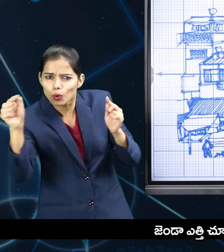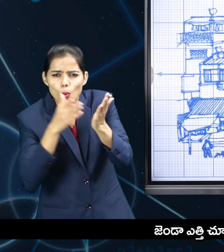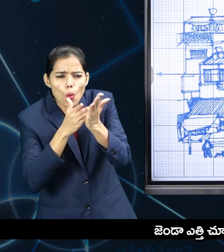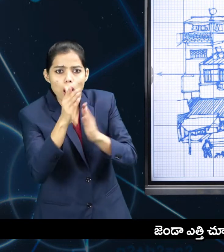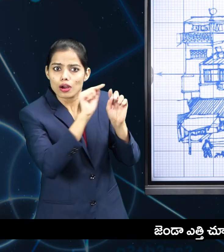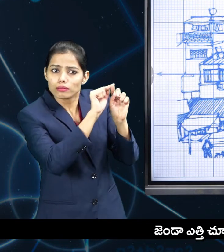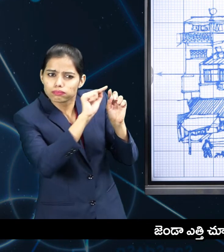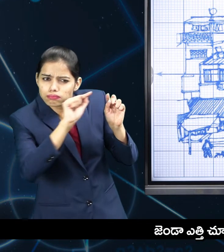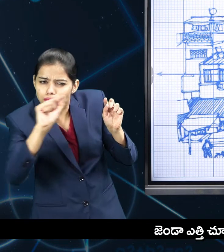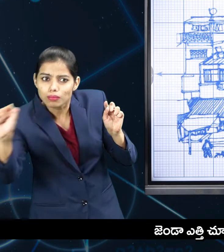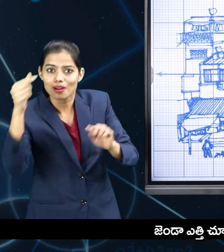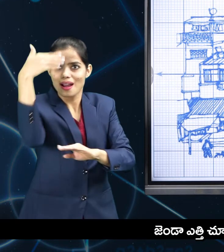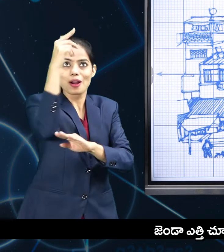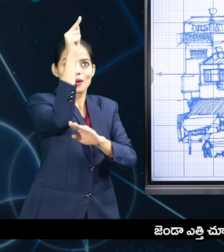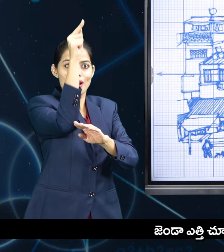2 లంబరేఖలను గీస్తారు.